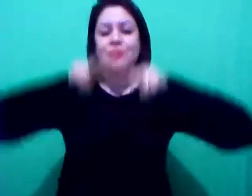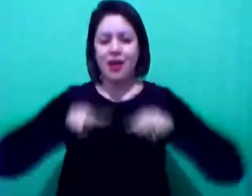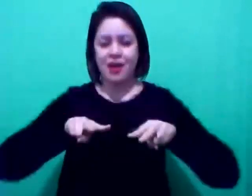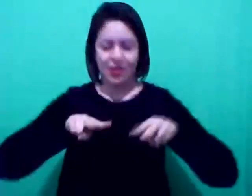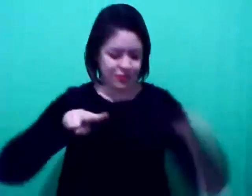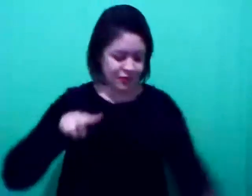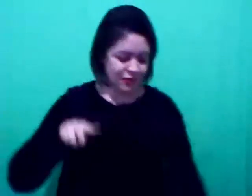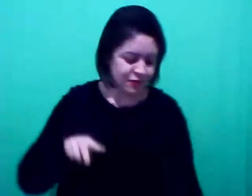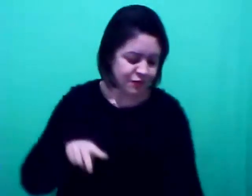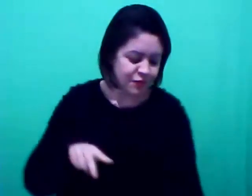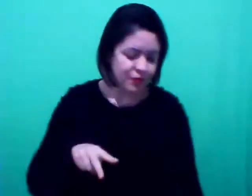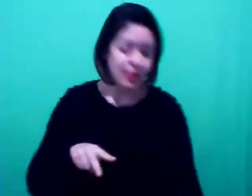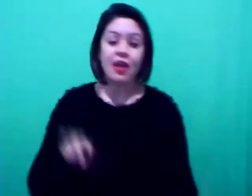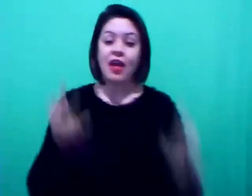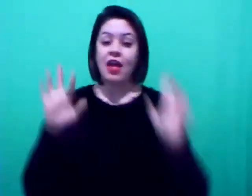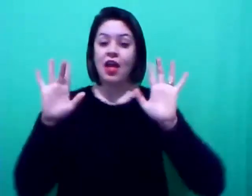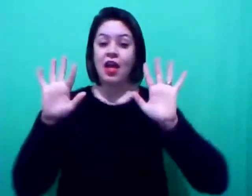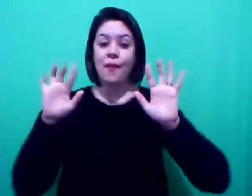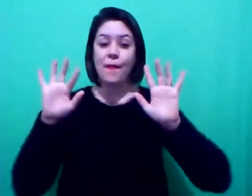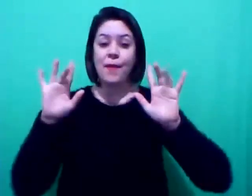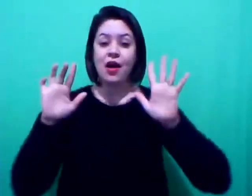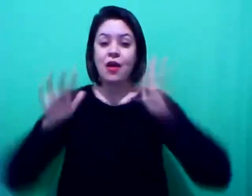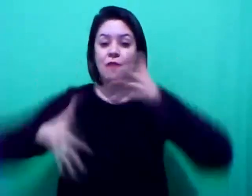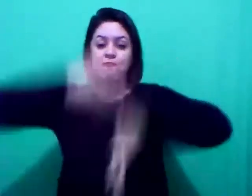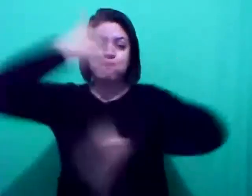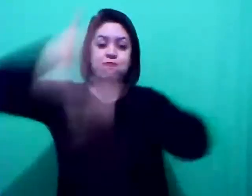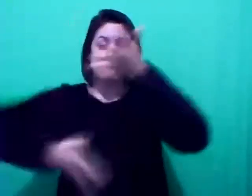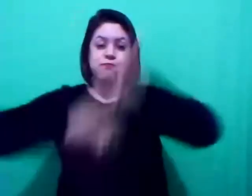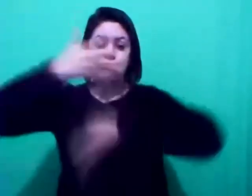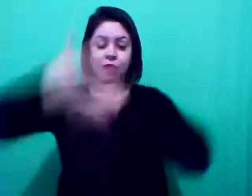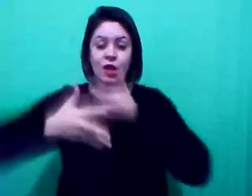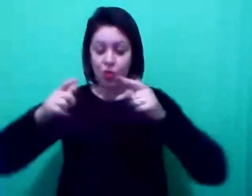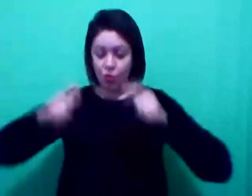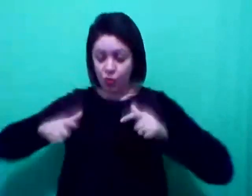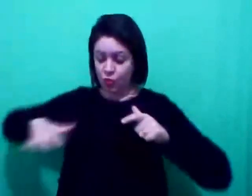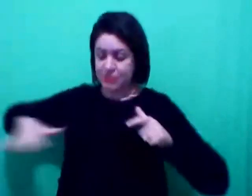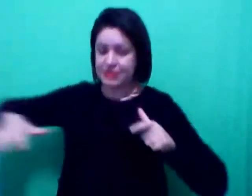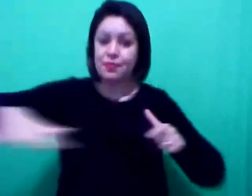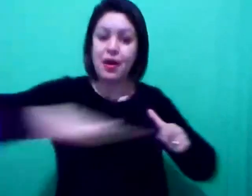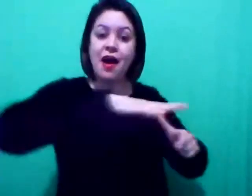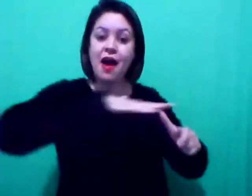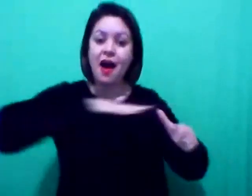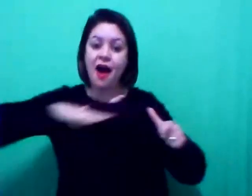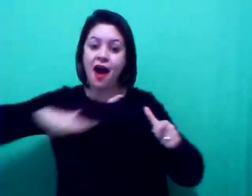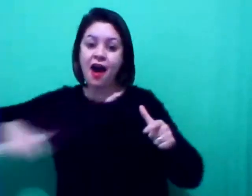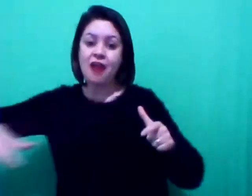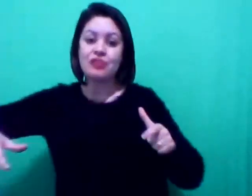Porque o surdo, ele é totalmente visual, né? E a mão dele é o meio da sua